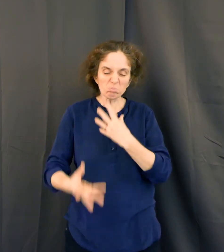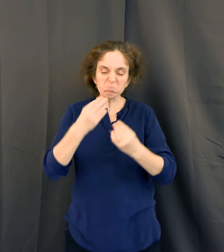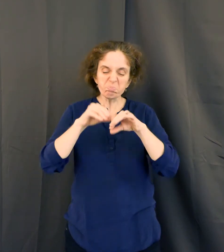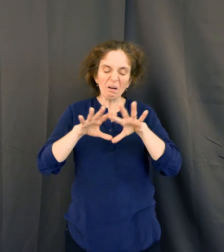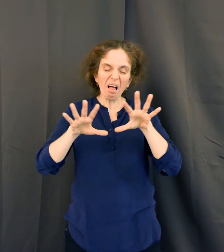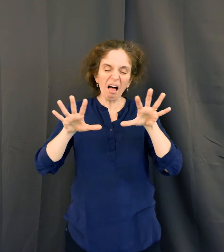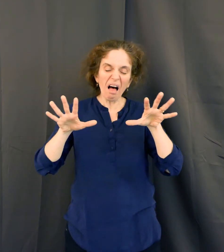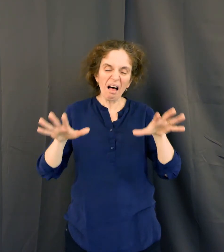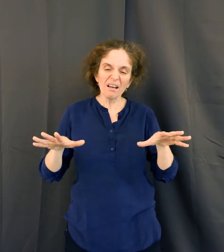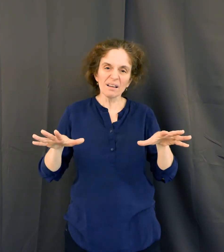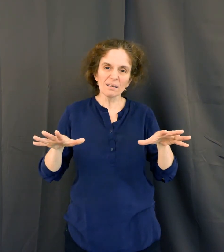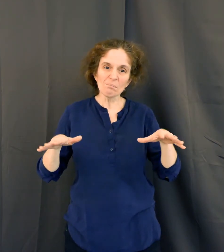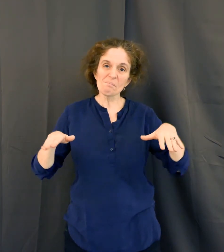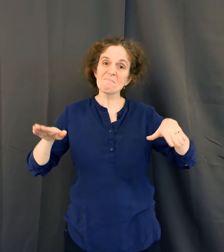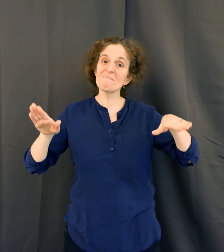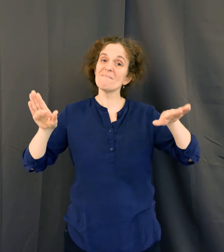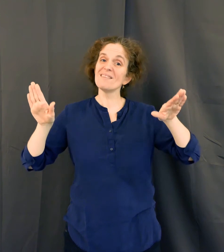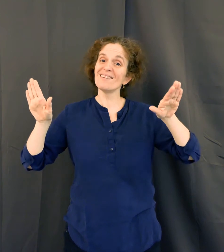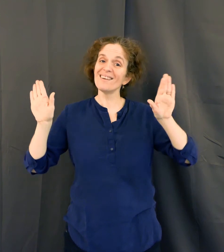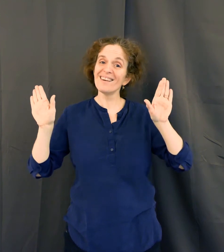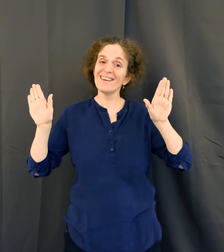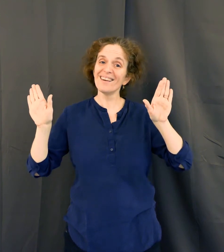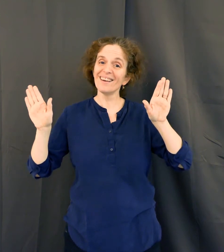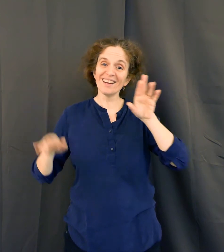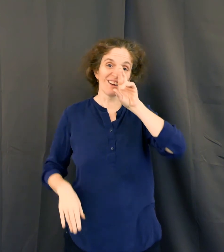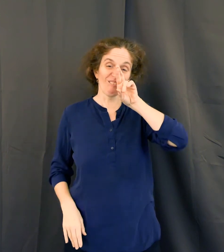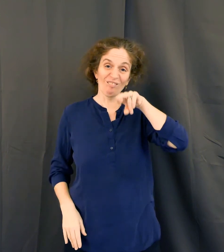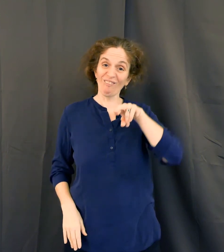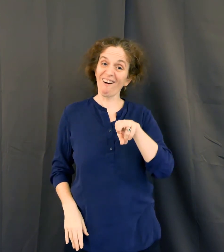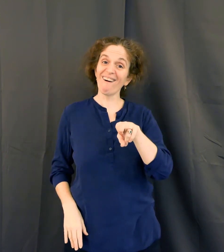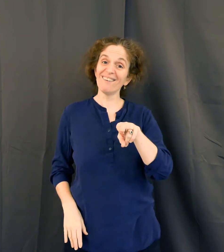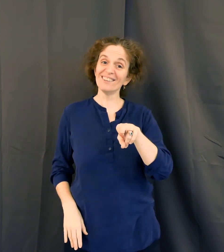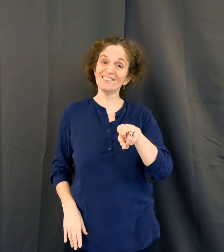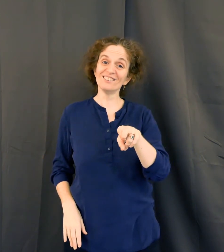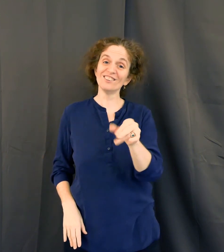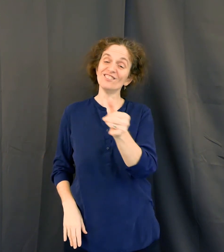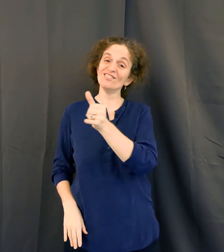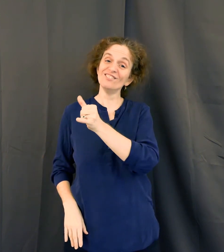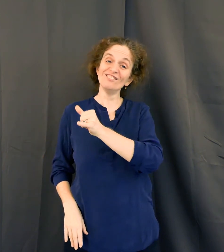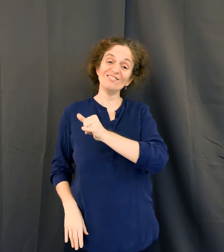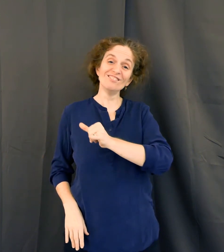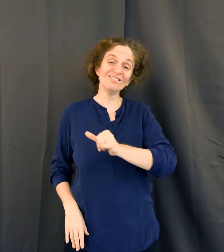Des souris, il en a mangé plein, mais des rats,